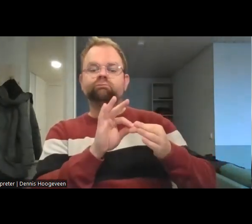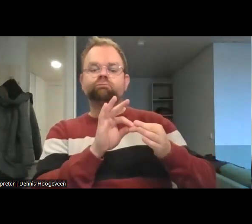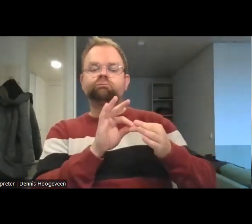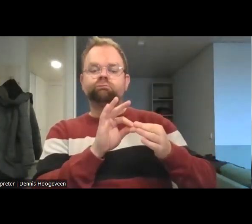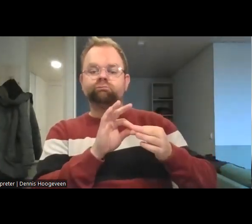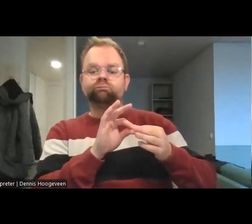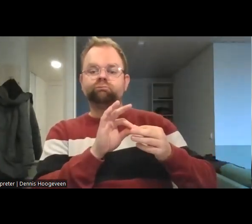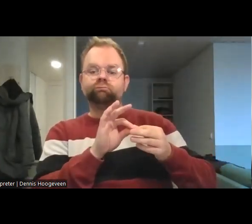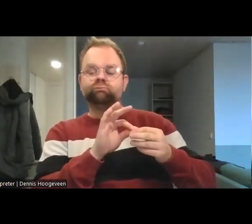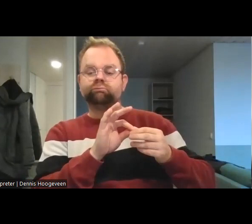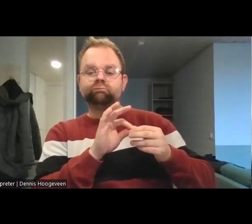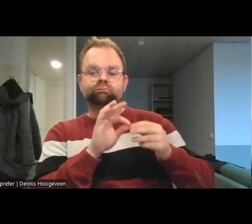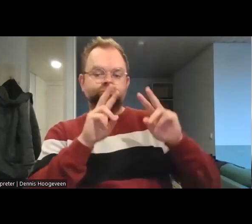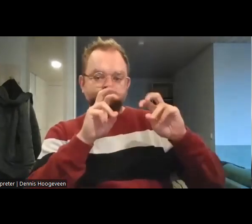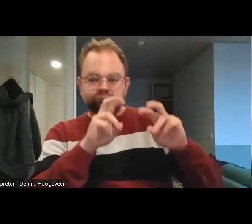faire appliquer,